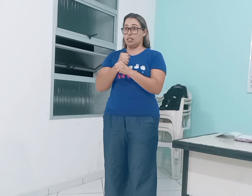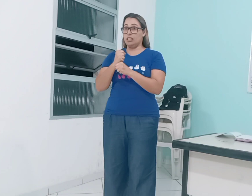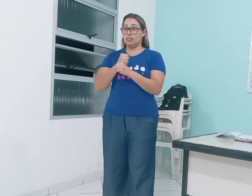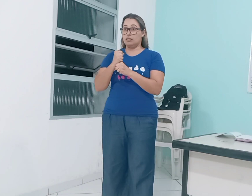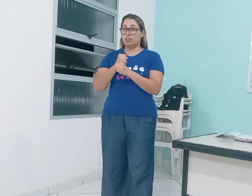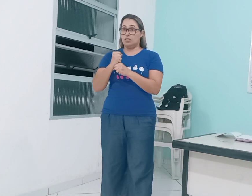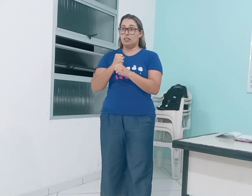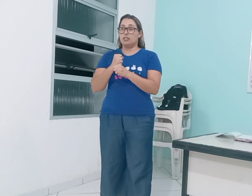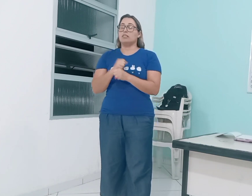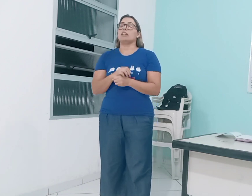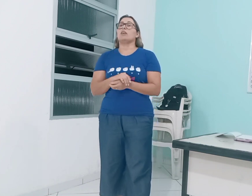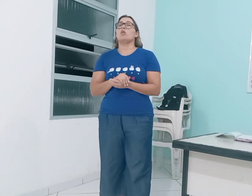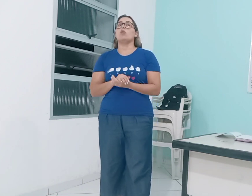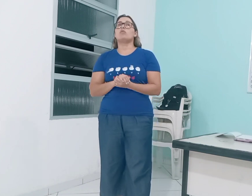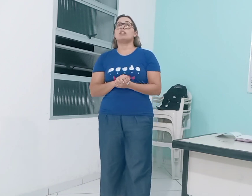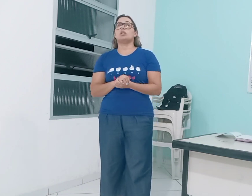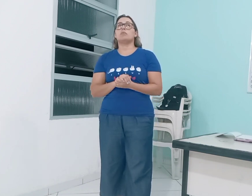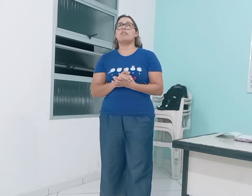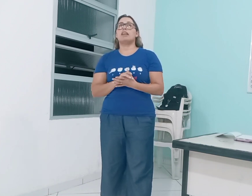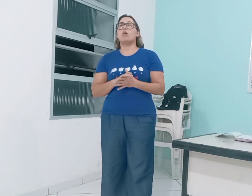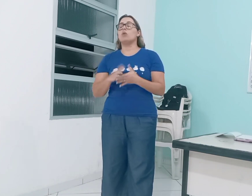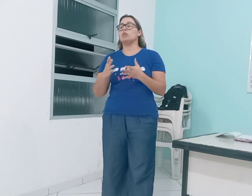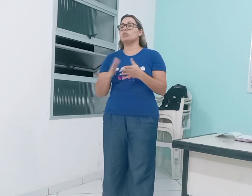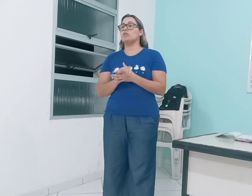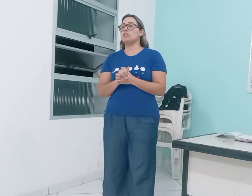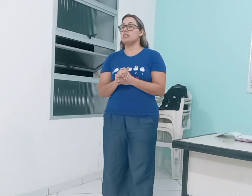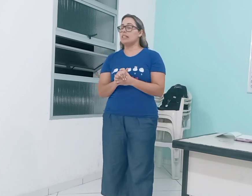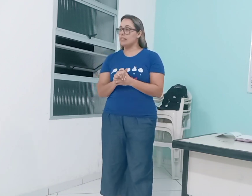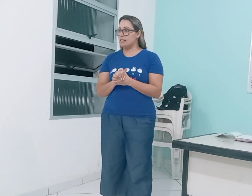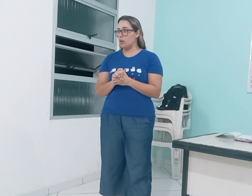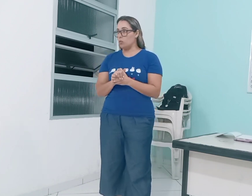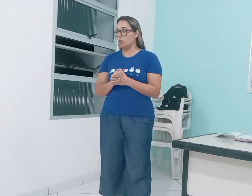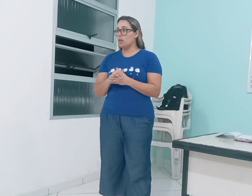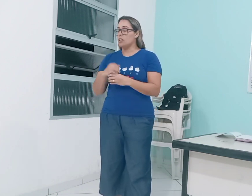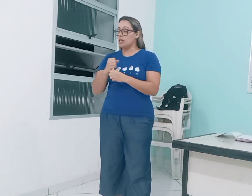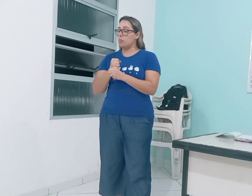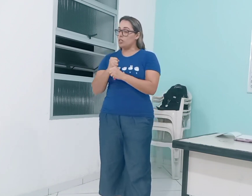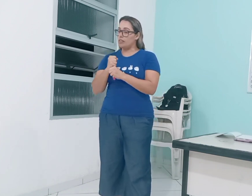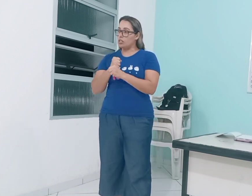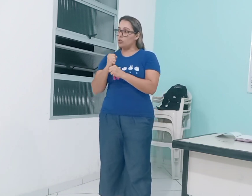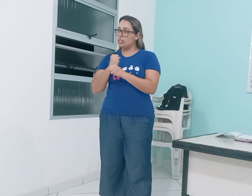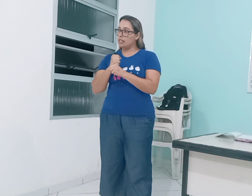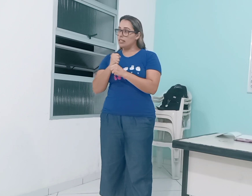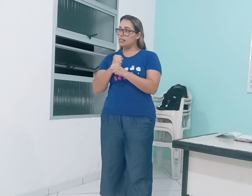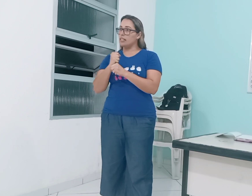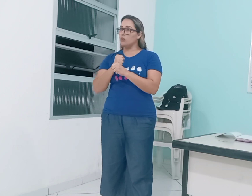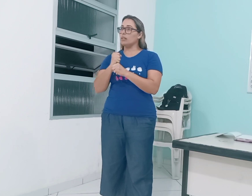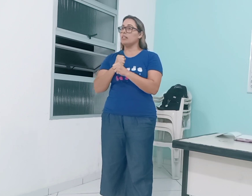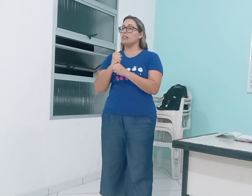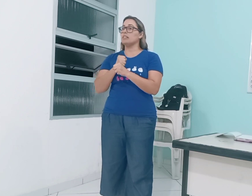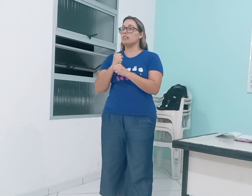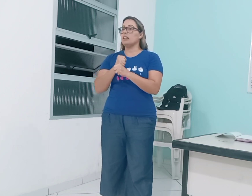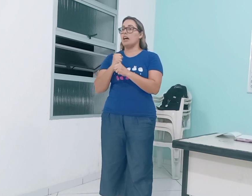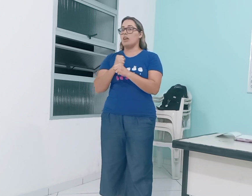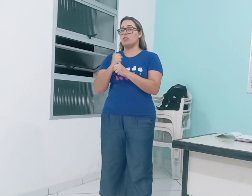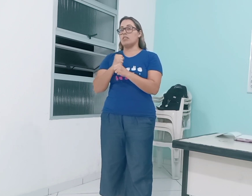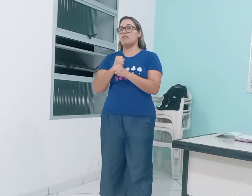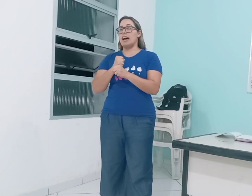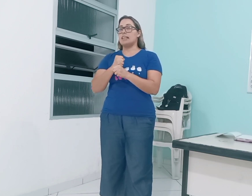aqui. Ou você vai falar o ano que você nasceu. Você pode fazer só esse risquinho aqui. Aí você faz